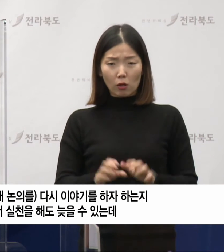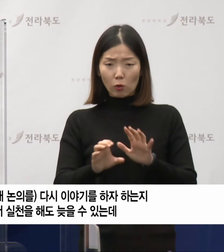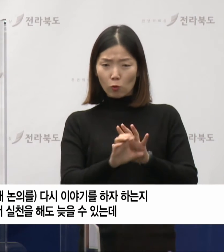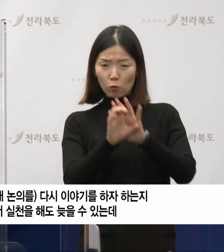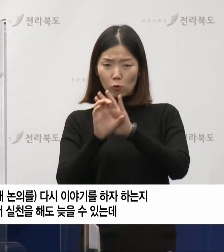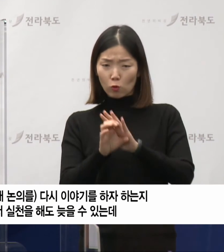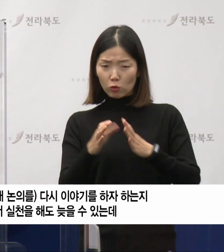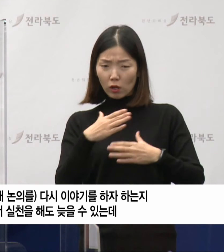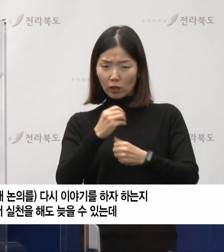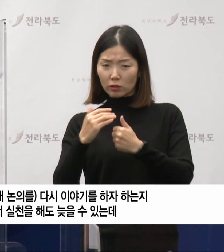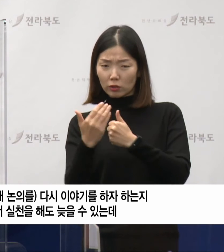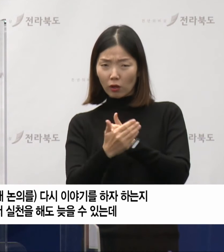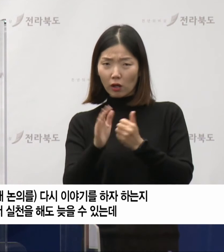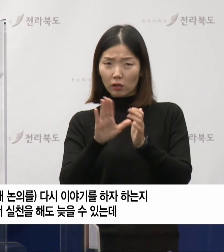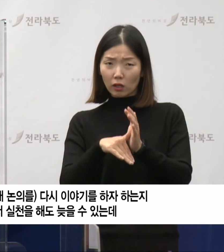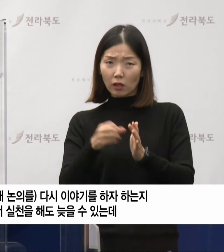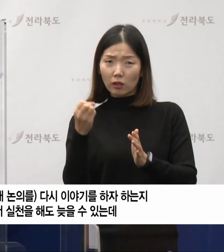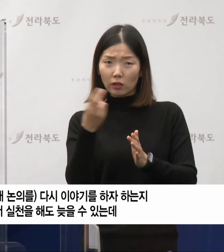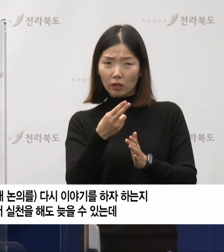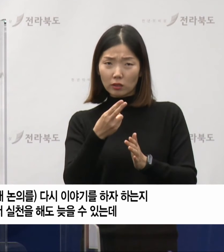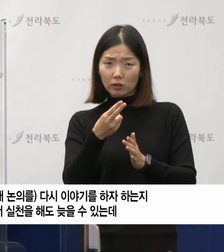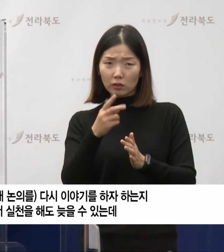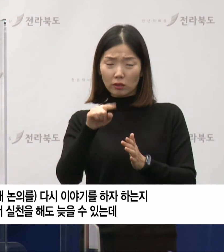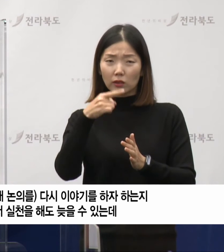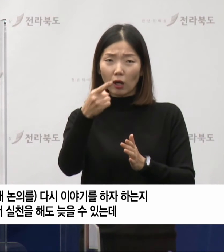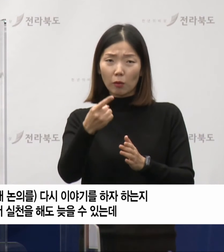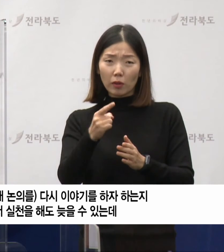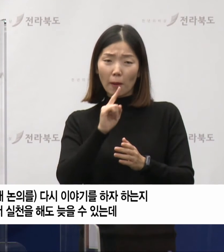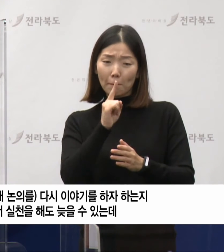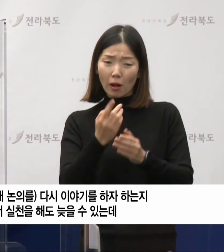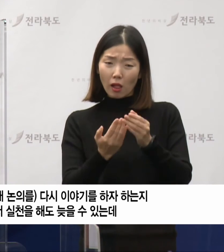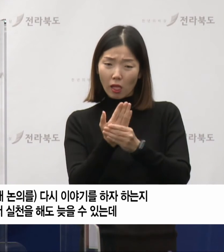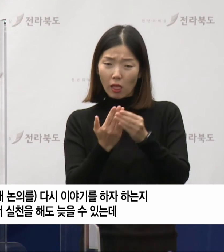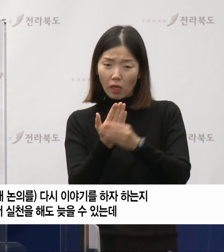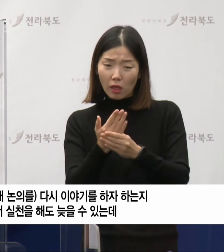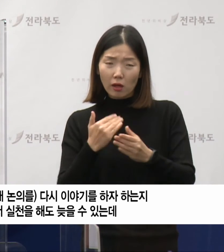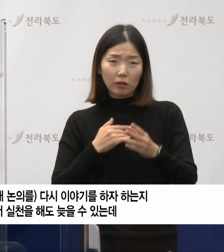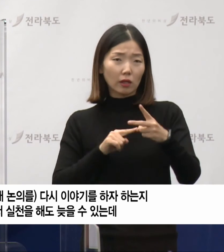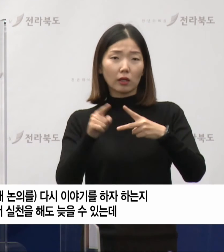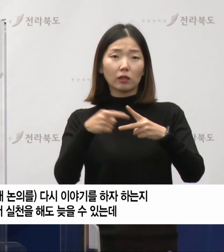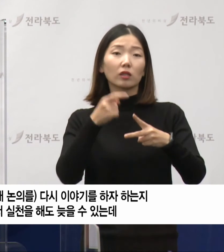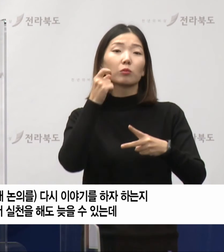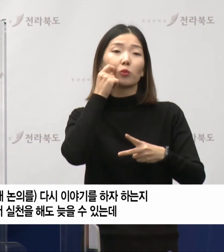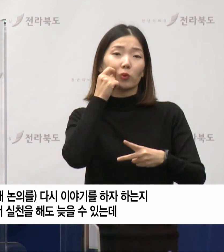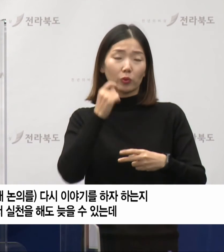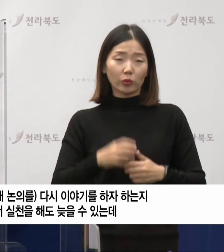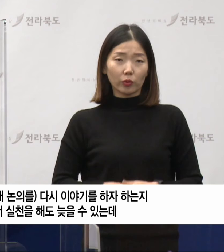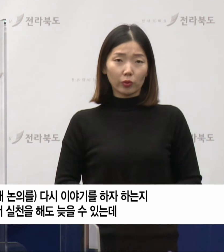코로나 안정 상황에 다시 이야기를 하자 하는지 도무지 이해가 안 된다.